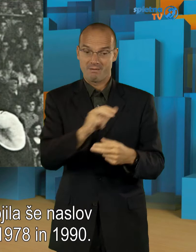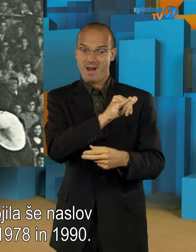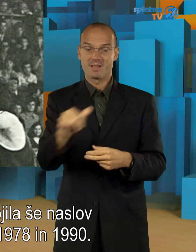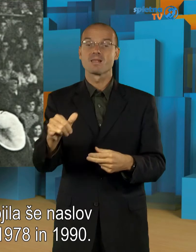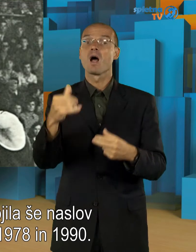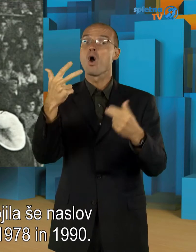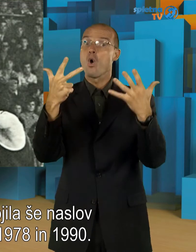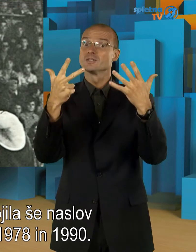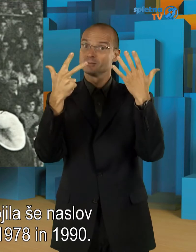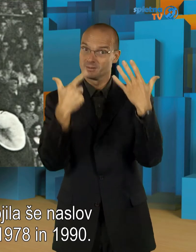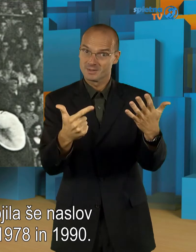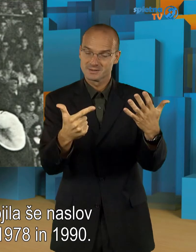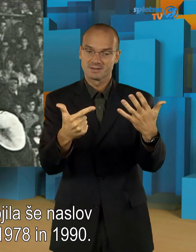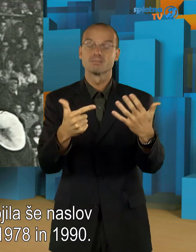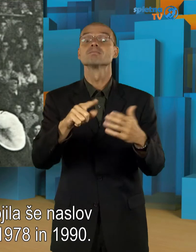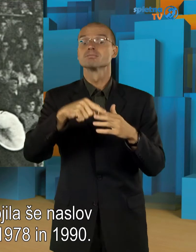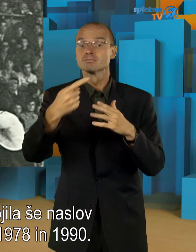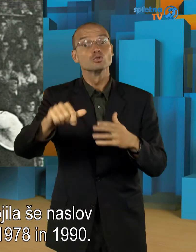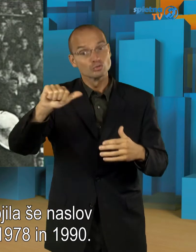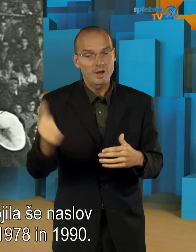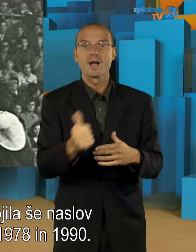1978 in 1990.